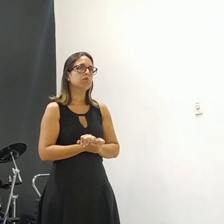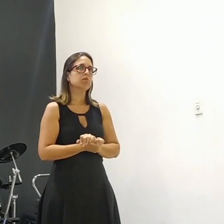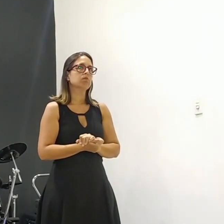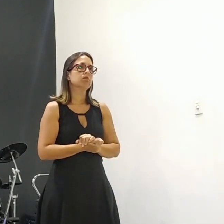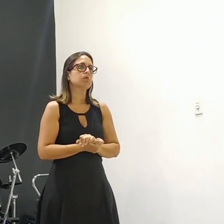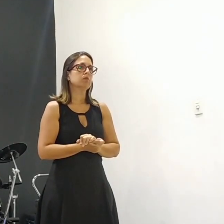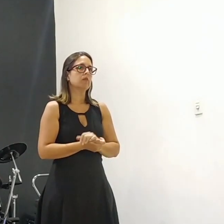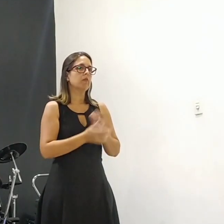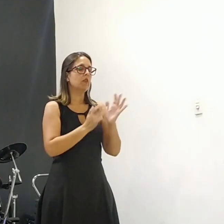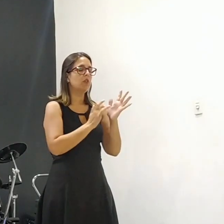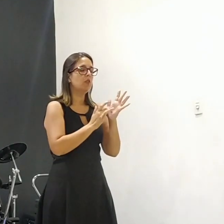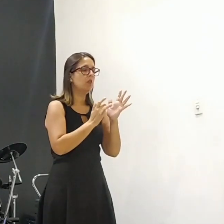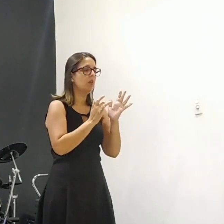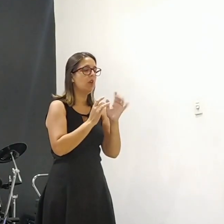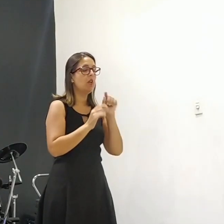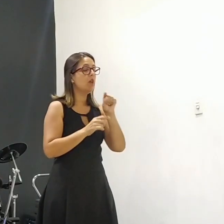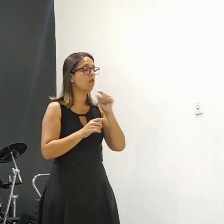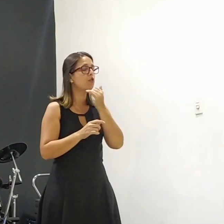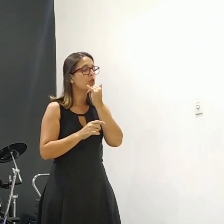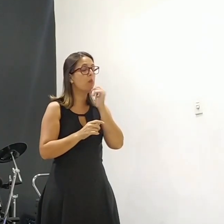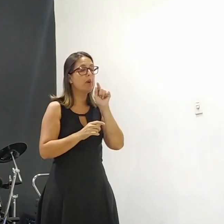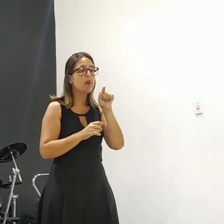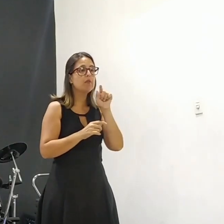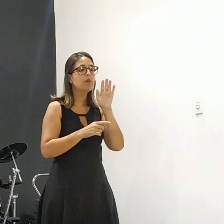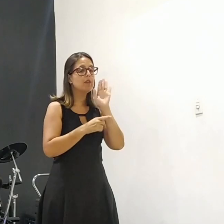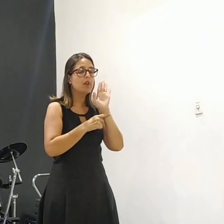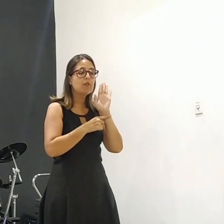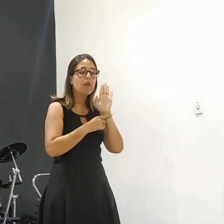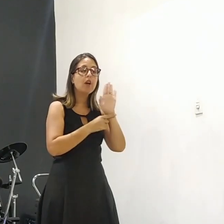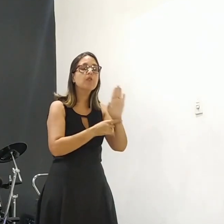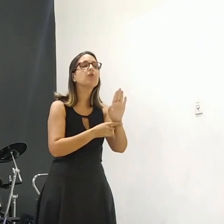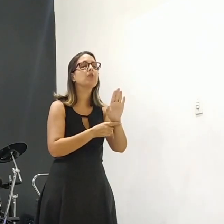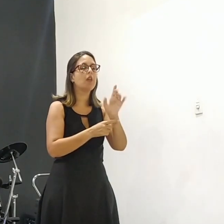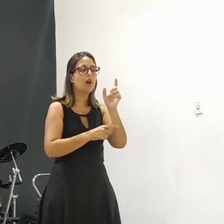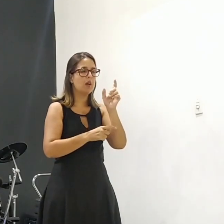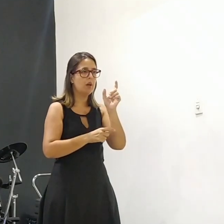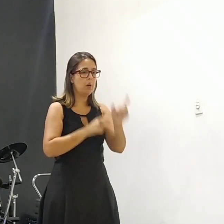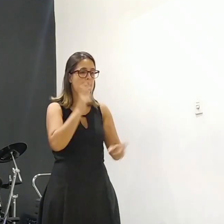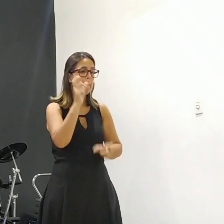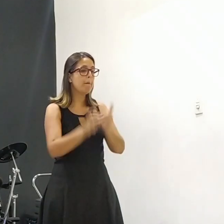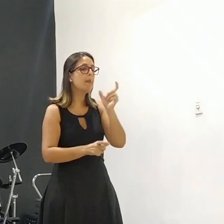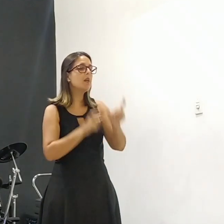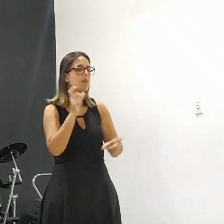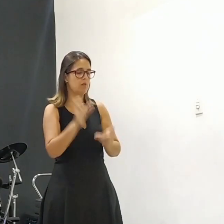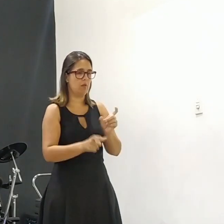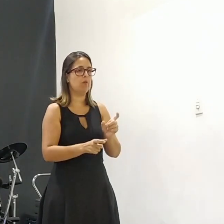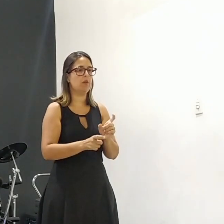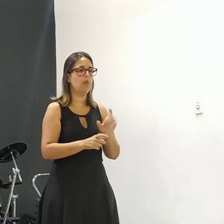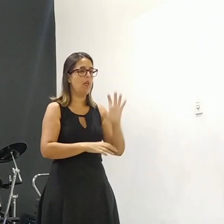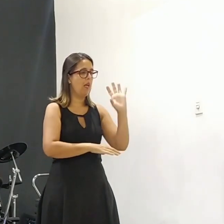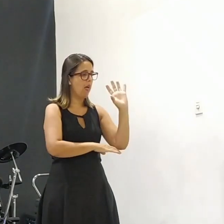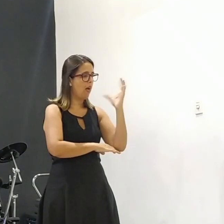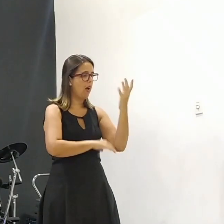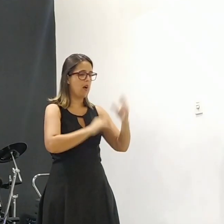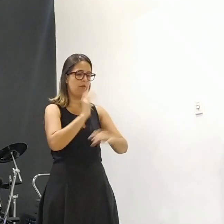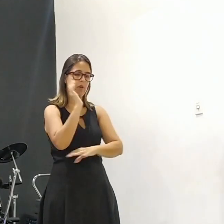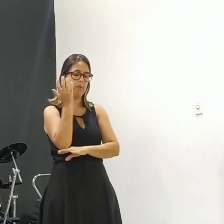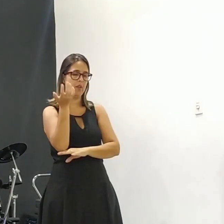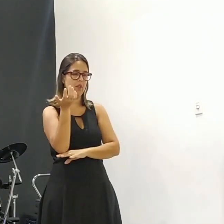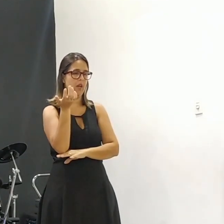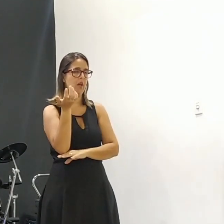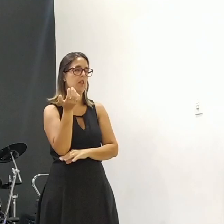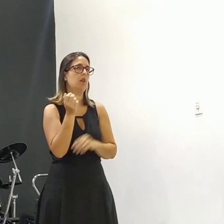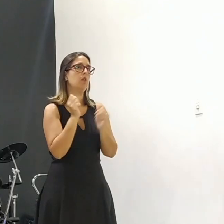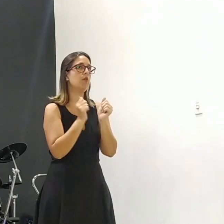pessoas. Você não será estéril. A árvore plantada junto do ribeiro não é